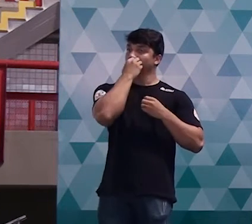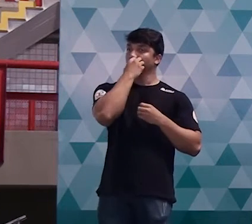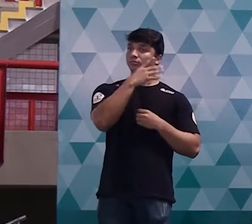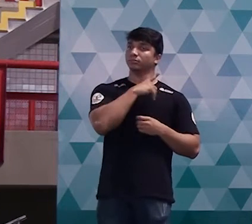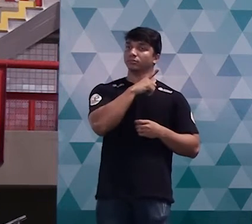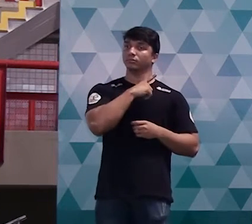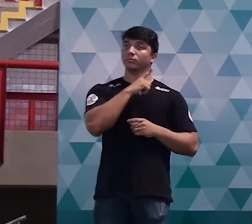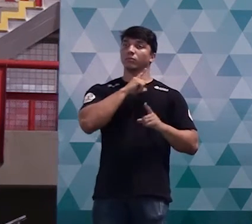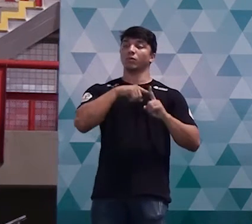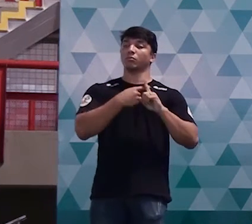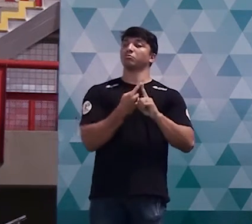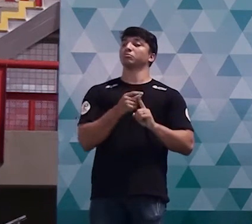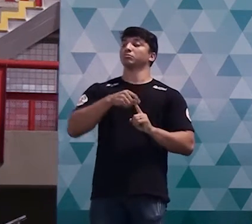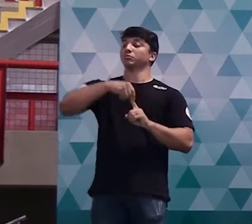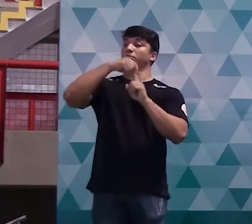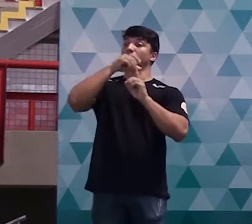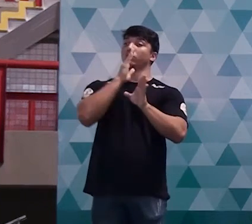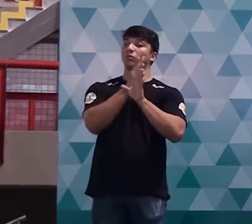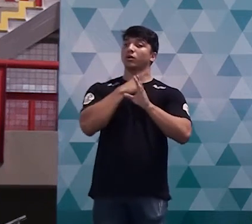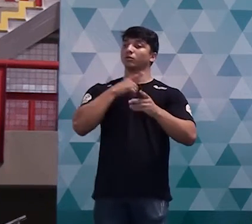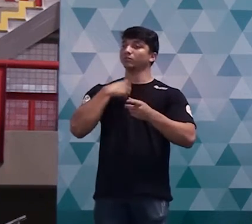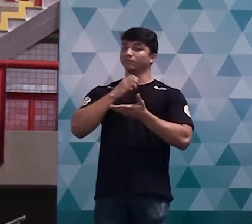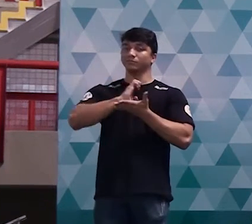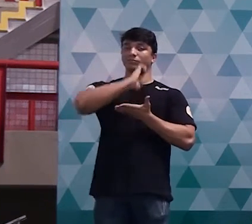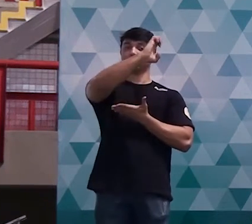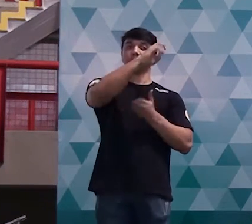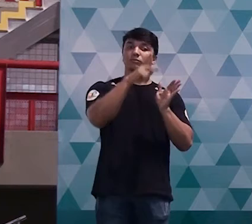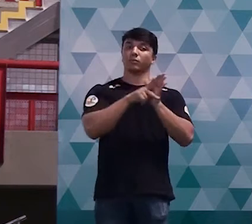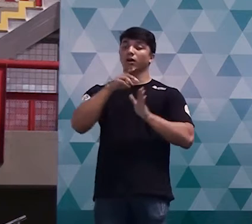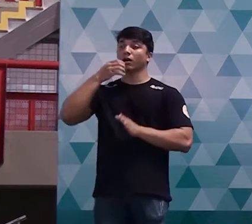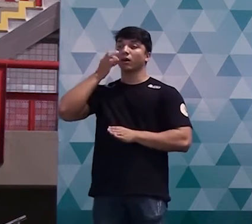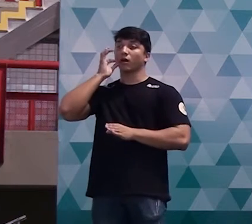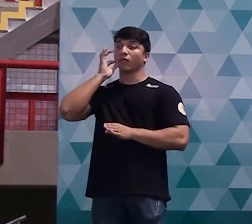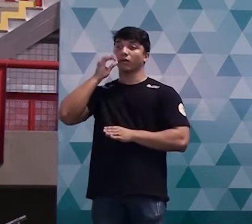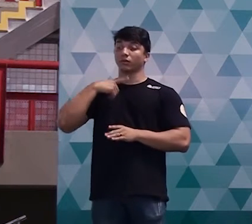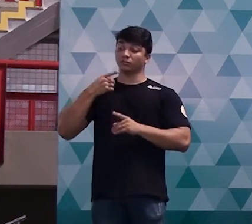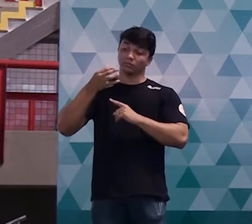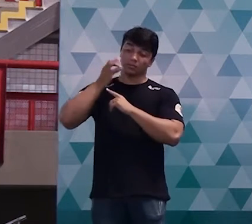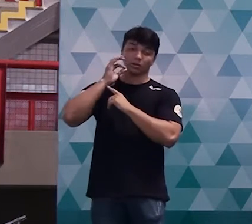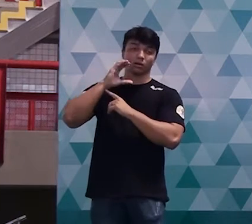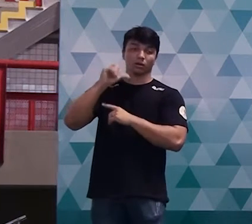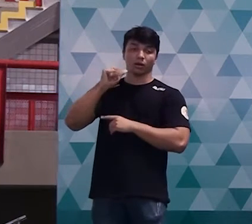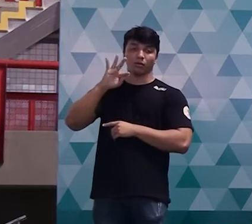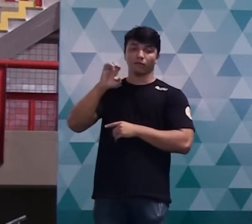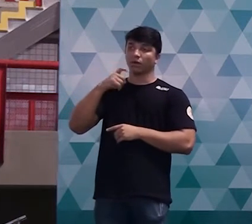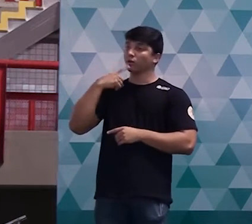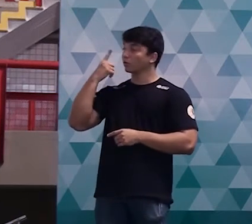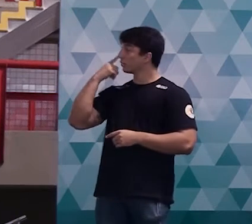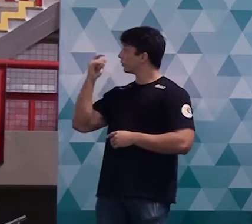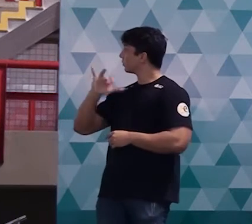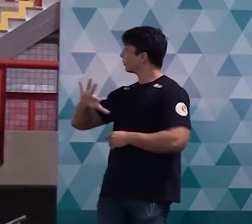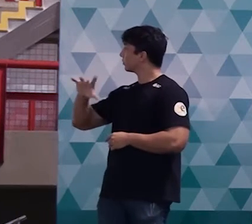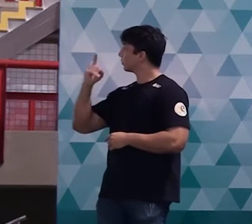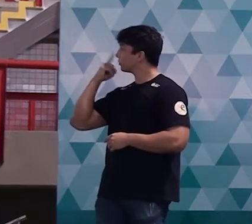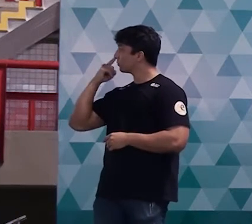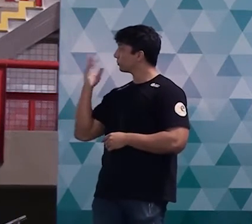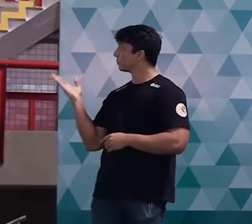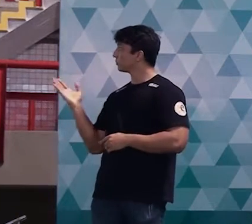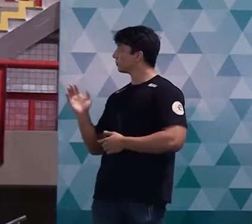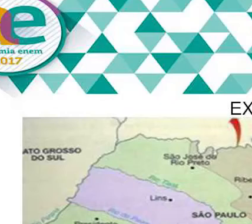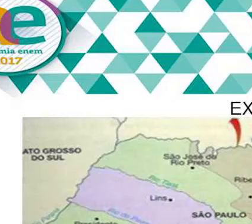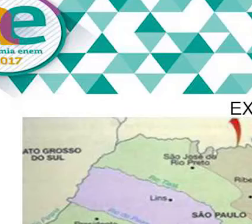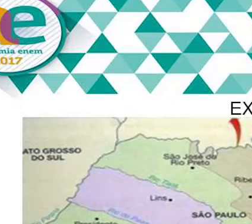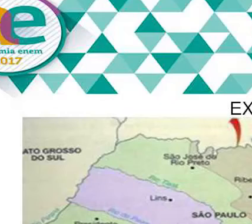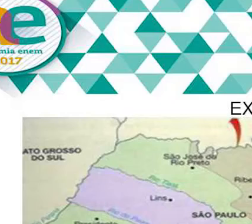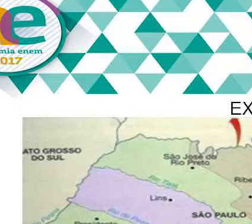história. Graças às exportações de café. Esse café, será que dá para ver aqui o mapa que eu coloquei? Dá para ver mais ou menos, né, o